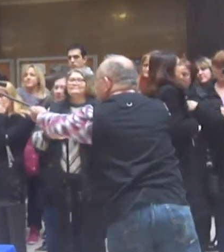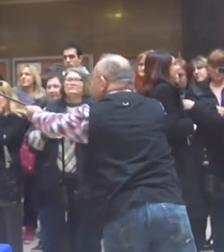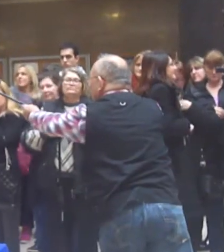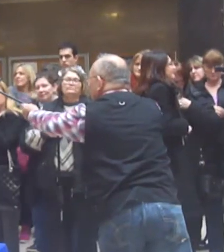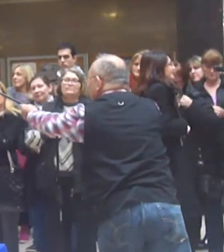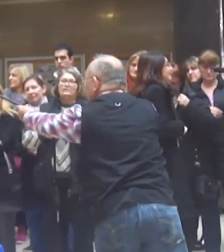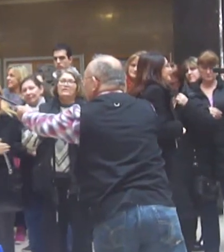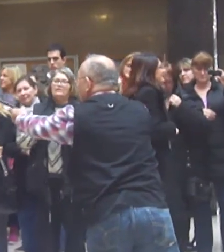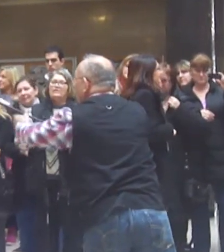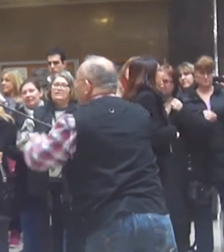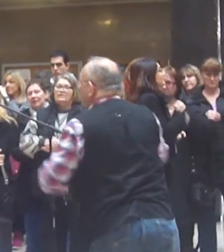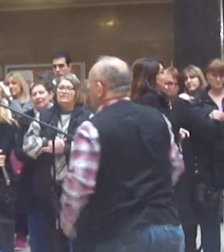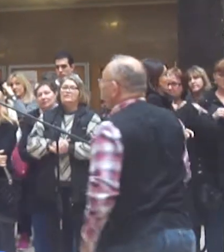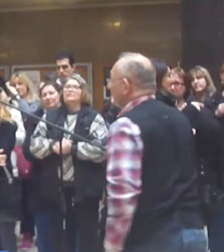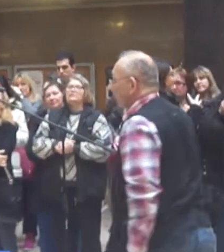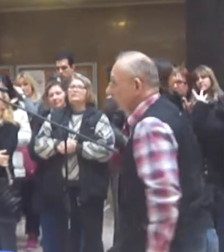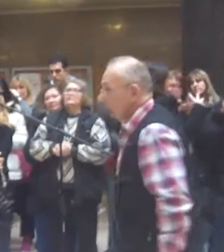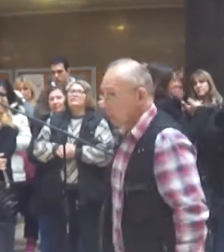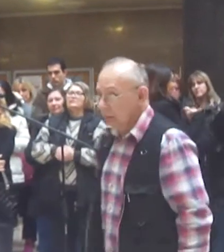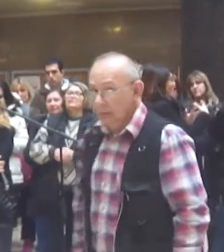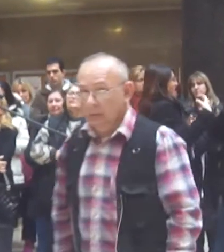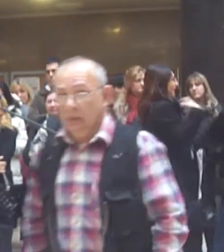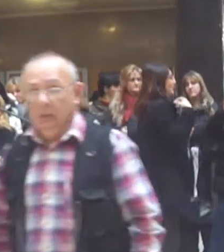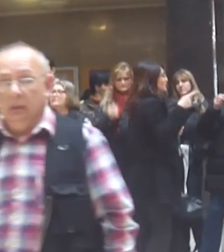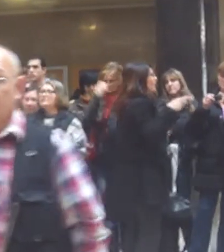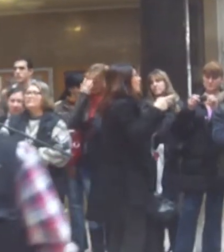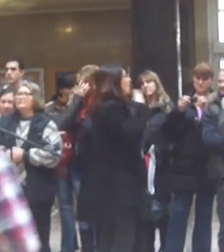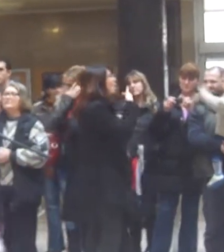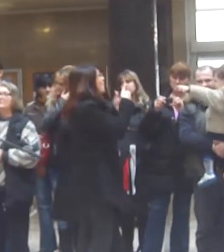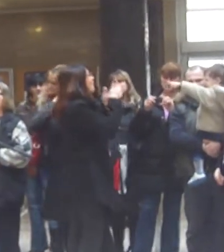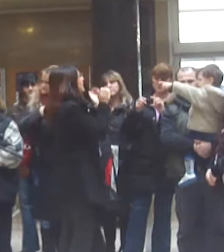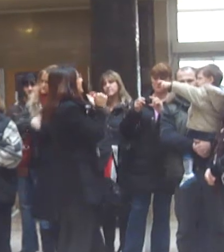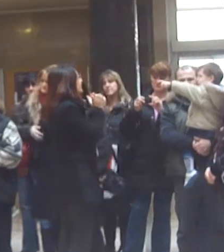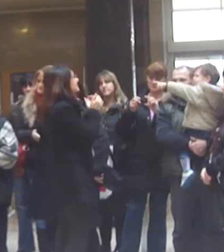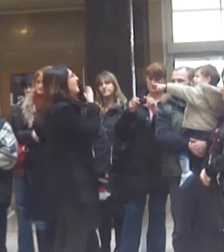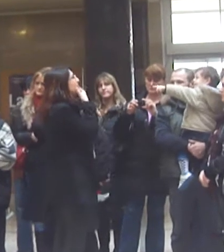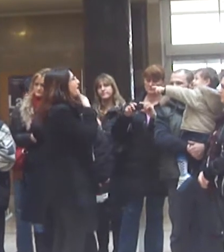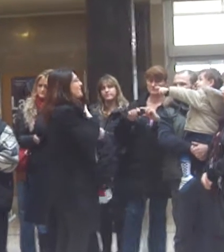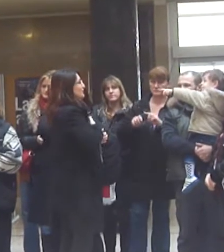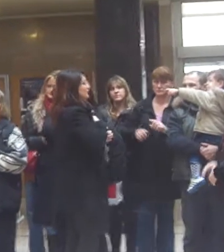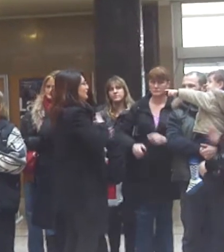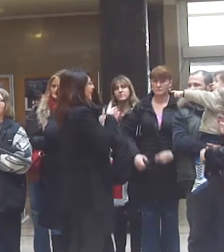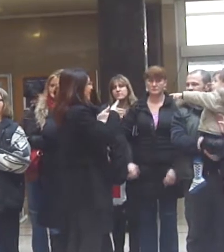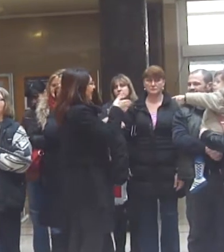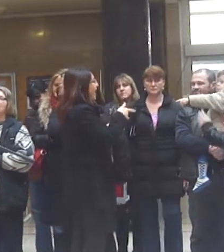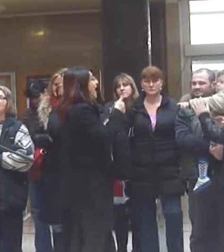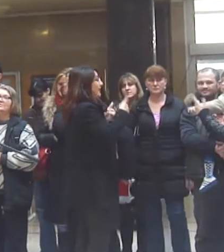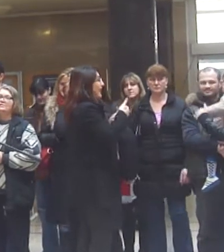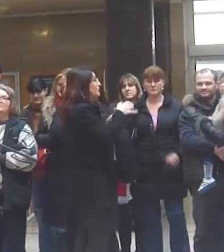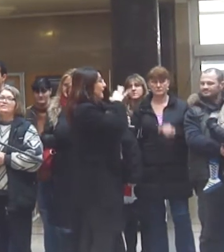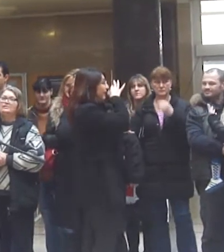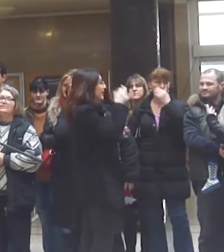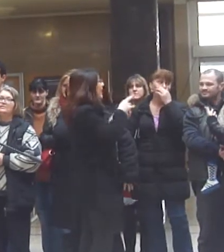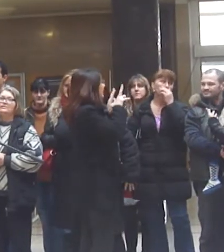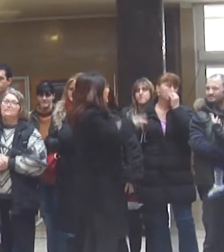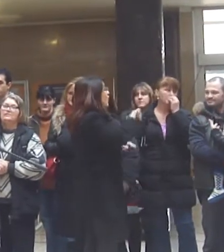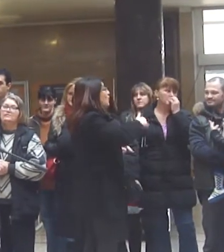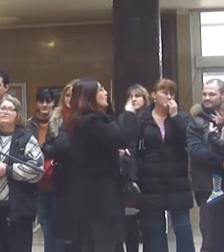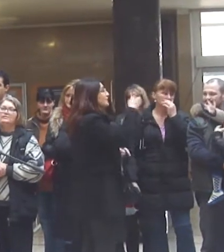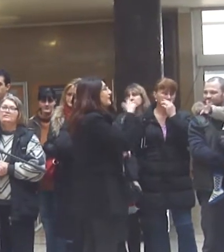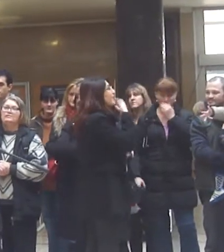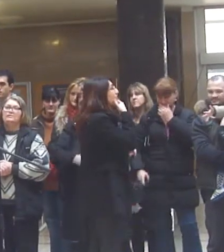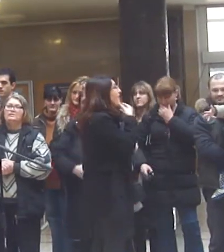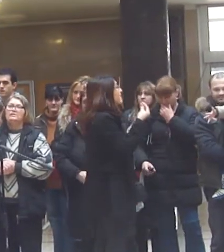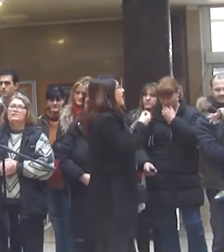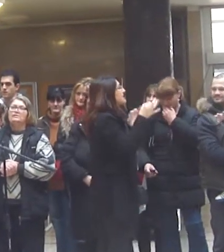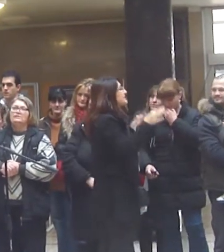Evo, to je gradonačelnikova uskrsna čestitka. Ima u današnjem danu još jedna lijepa